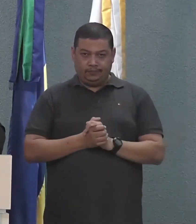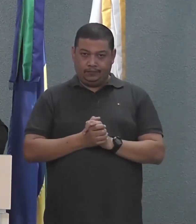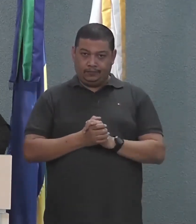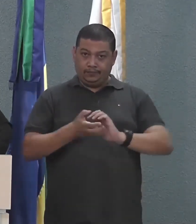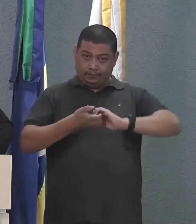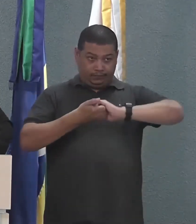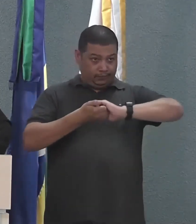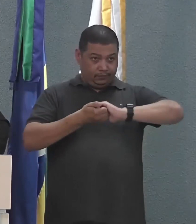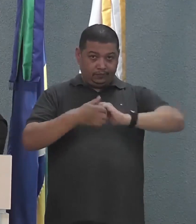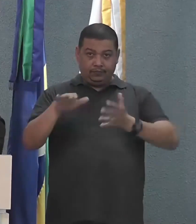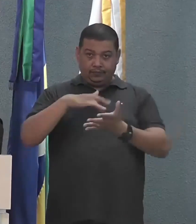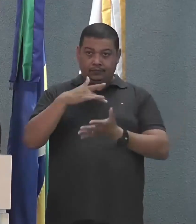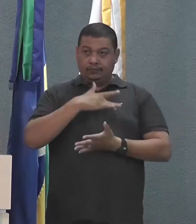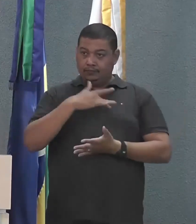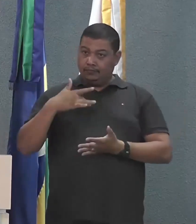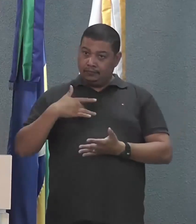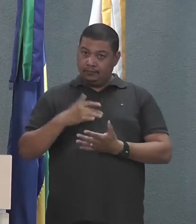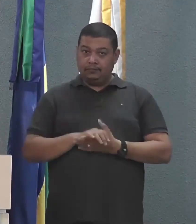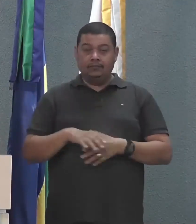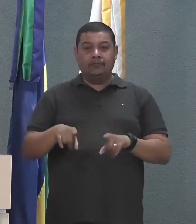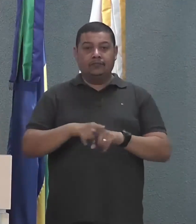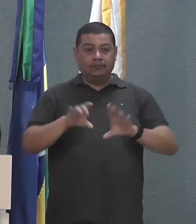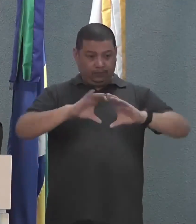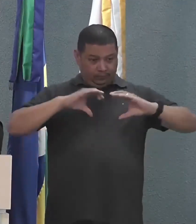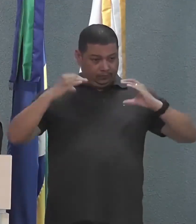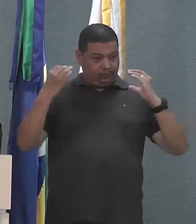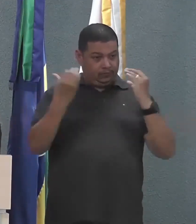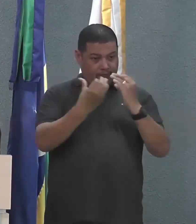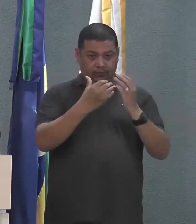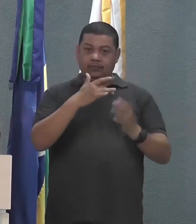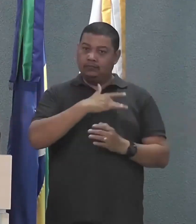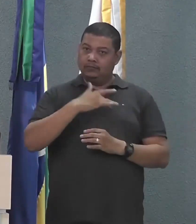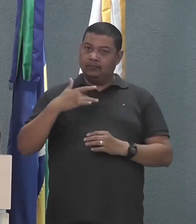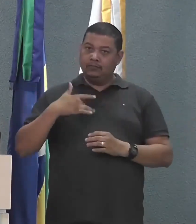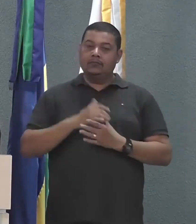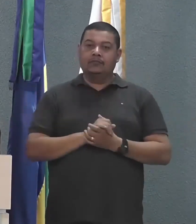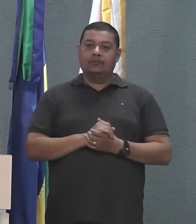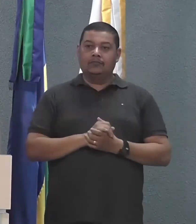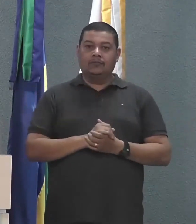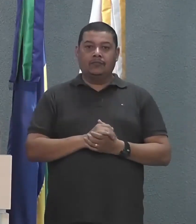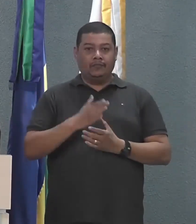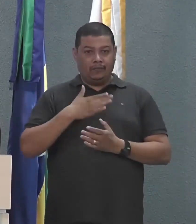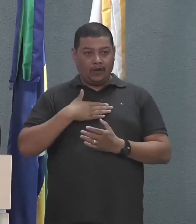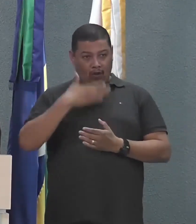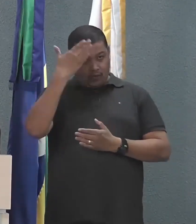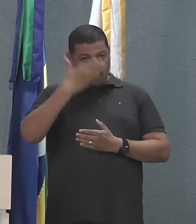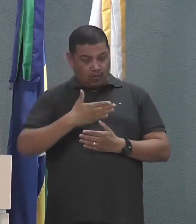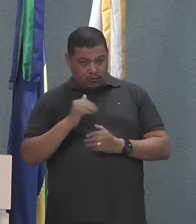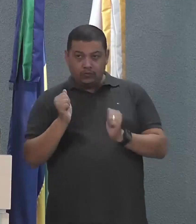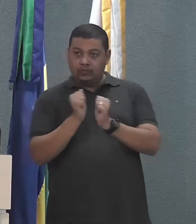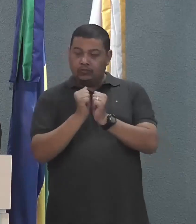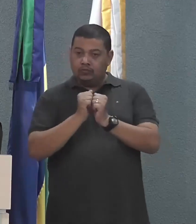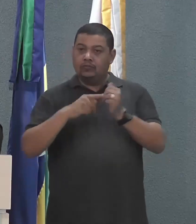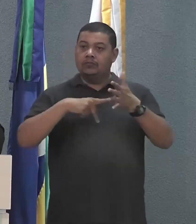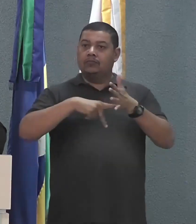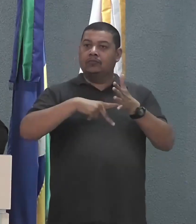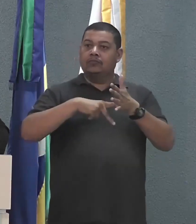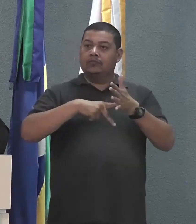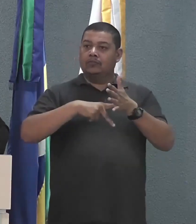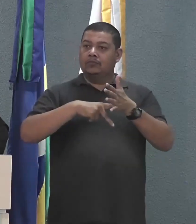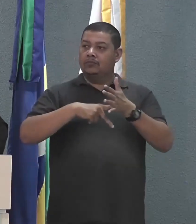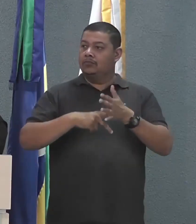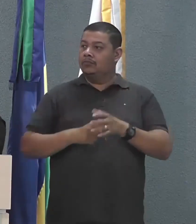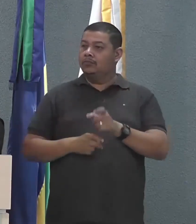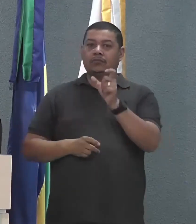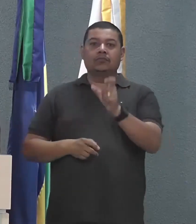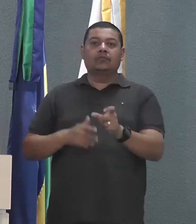Parabenizar a secretária de Saúde e também o Conselho Municipal de Saúde. Eu estive presente junto com o sindicato. Fernando,